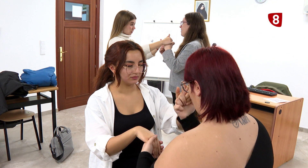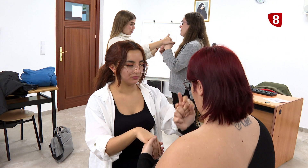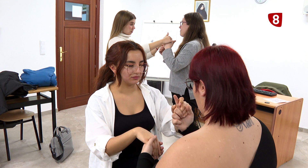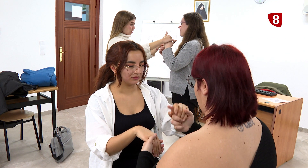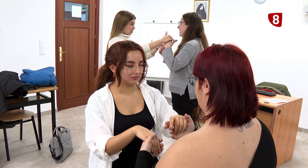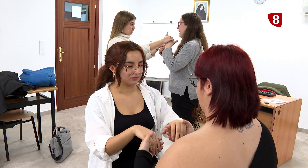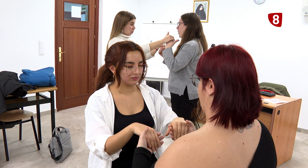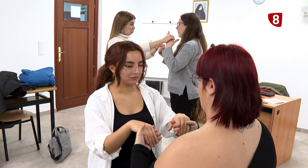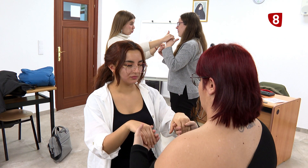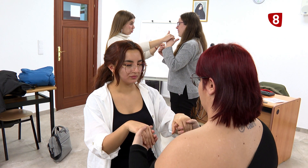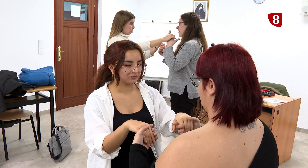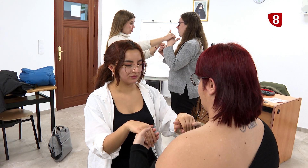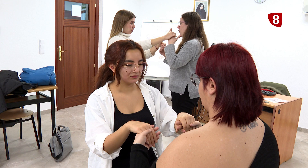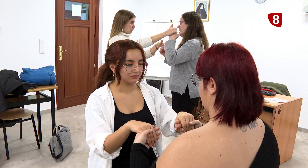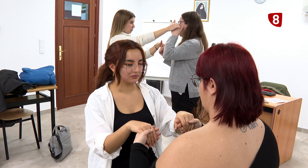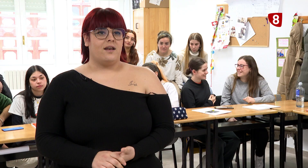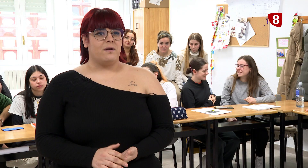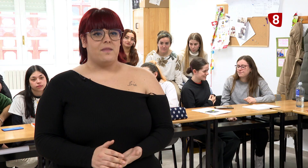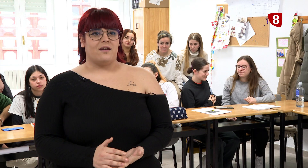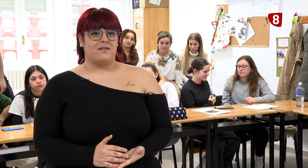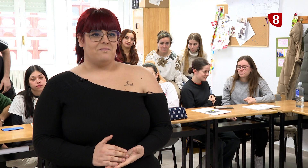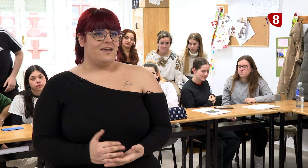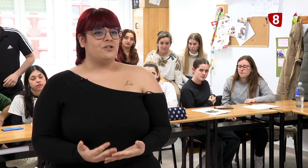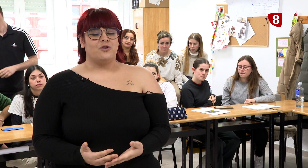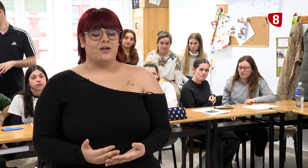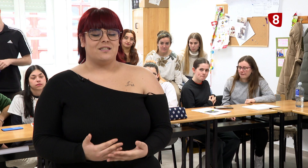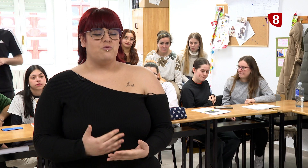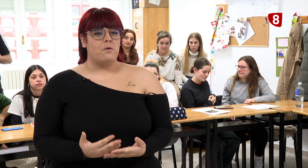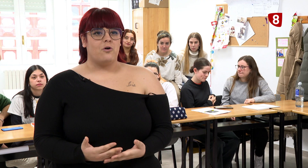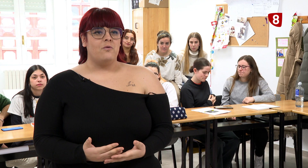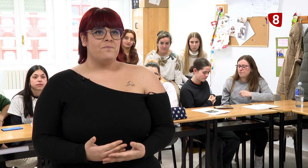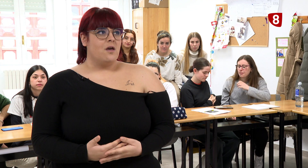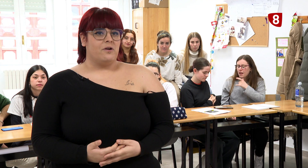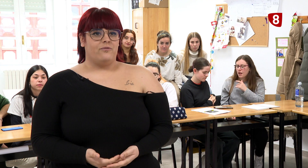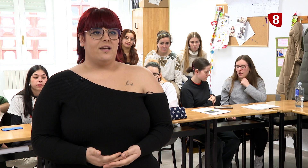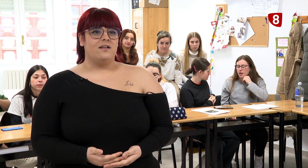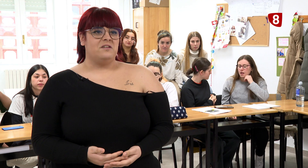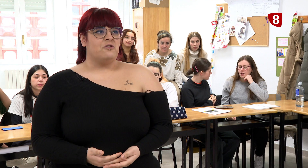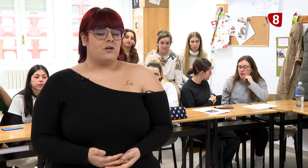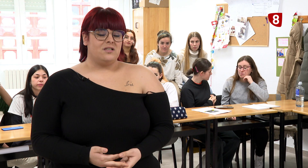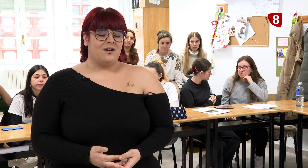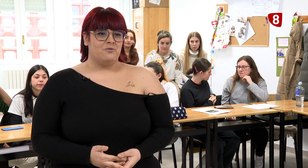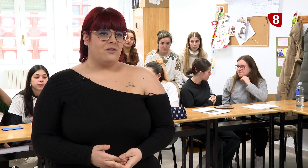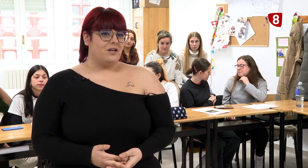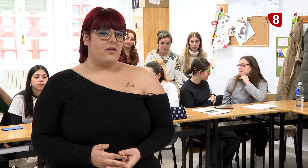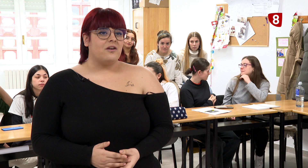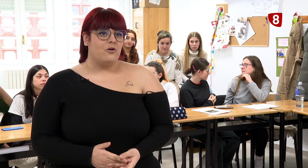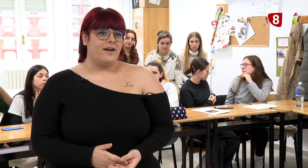alumnos. Vienes con el miedo de no voy a poder aprender esto, es nuevo, pero al final quien no arriesga, como se suele decir, no gana,